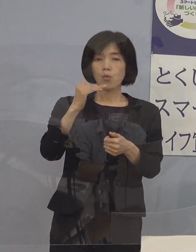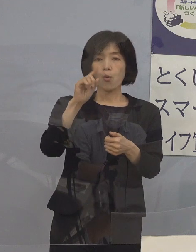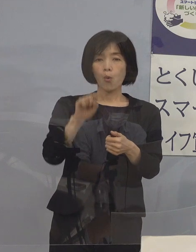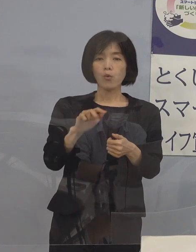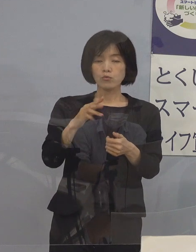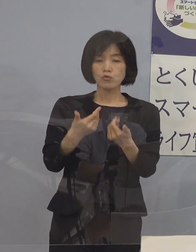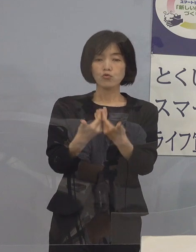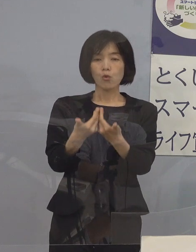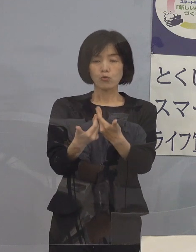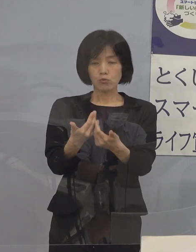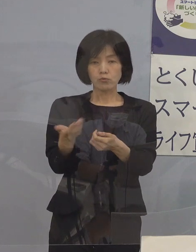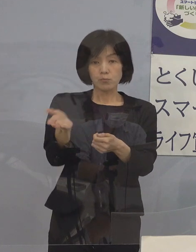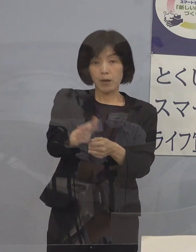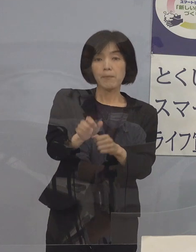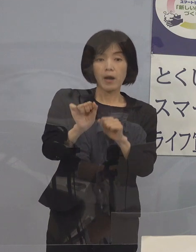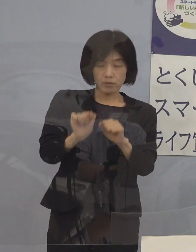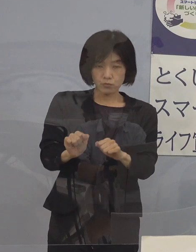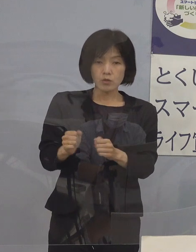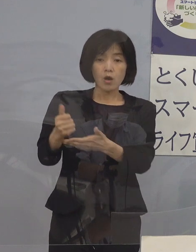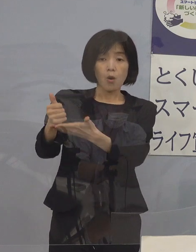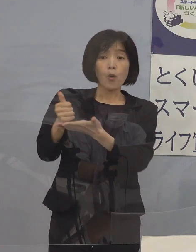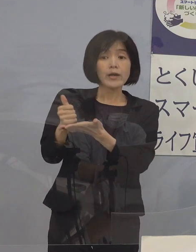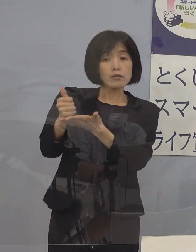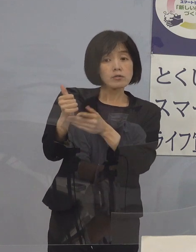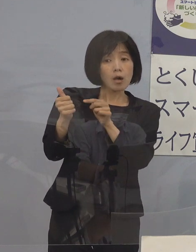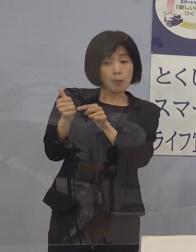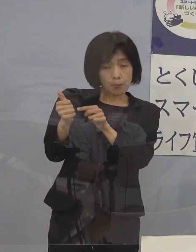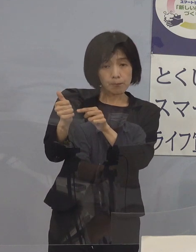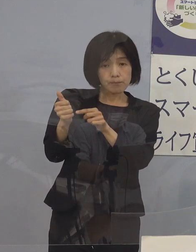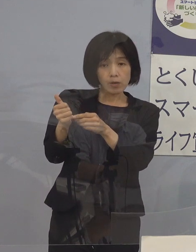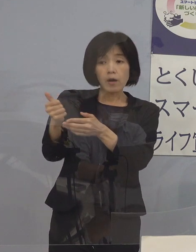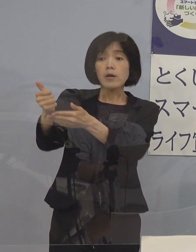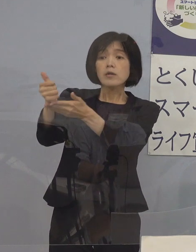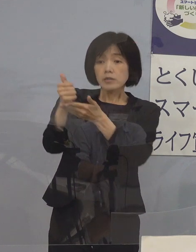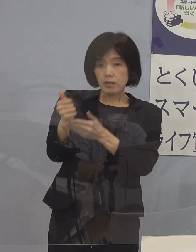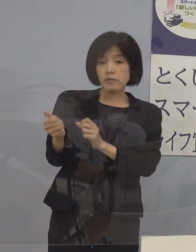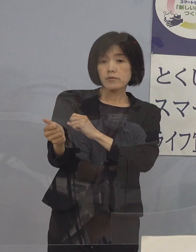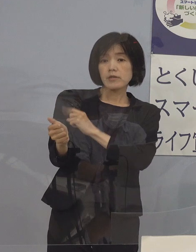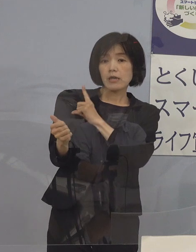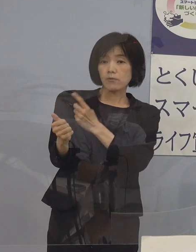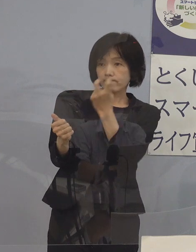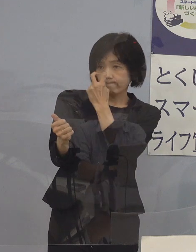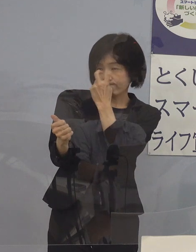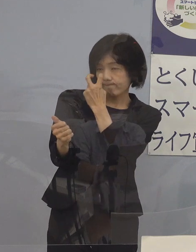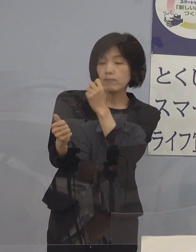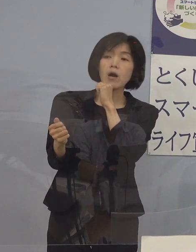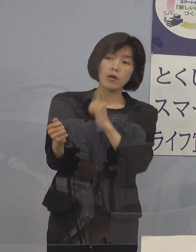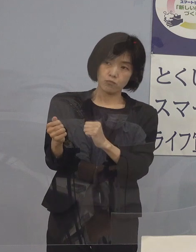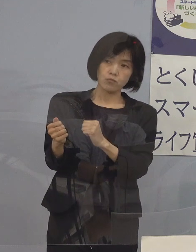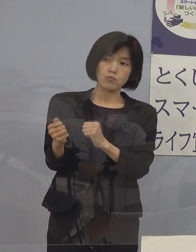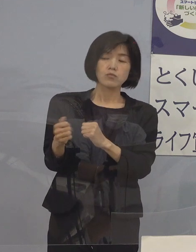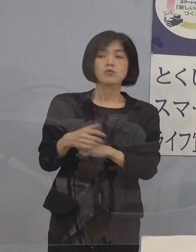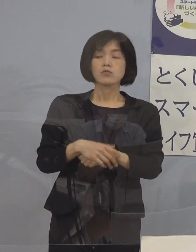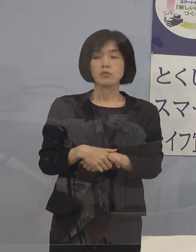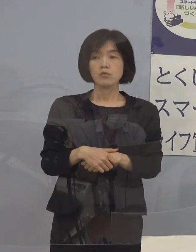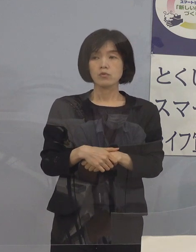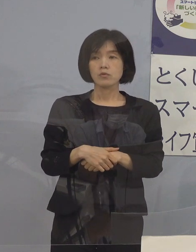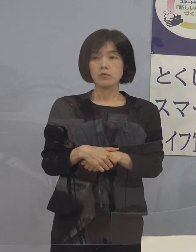置などと、あとはお客さんに対しては出入り口に対して体温の測定をされておられます。